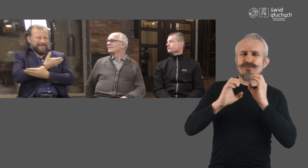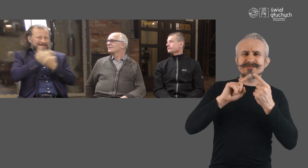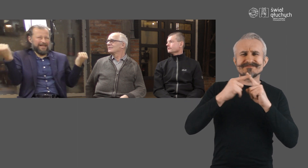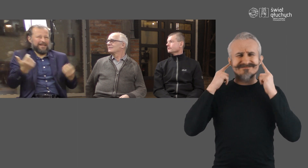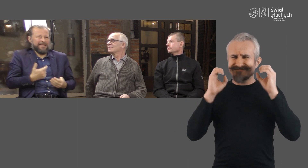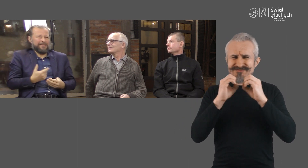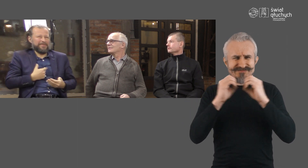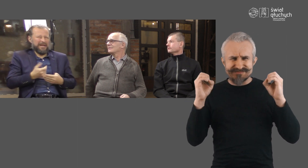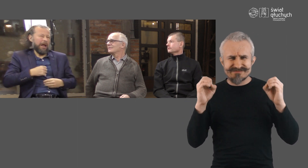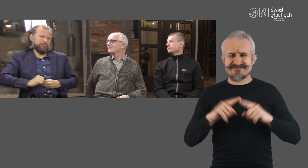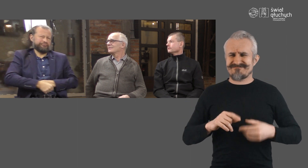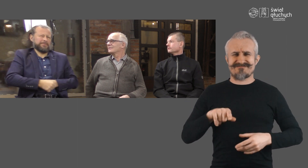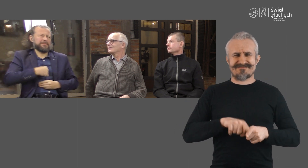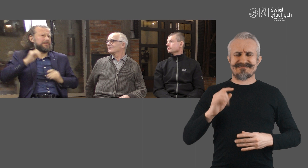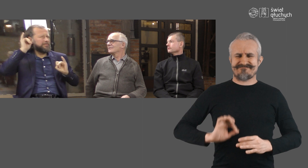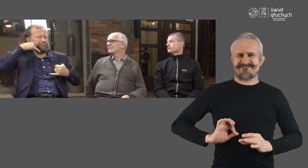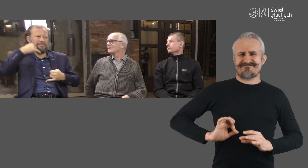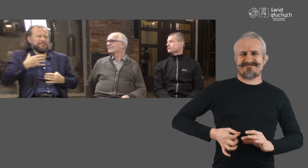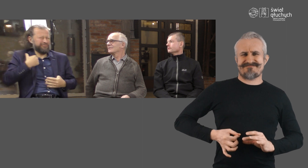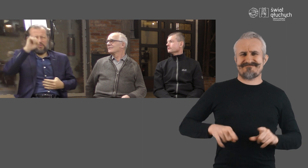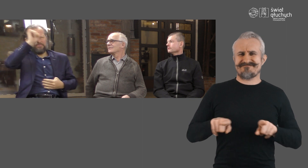nic nie słyszałam. W ogóle to było bez sensu.